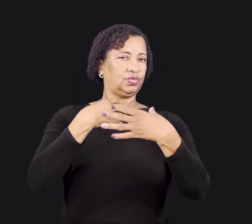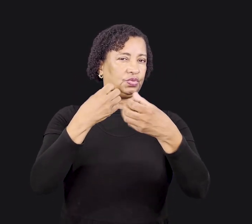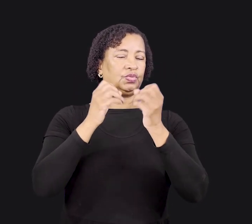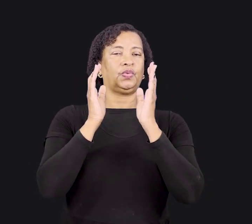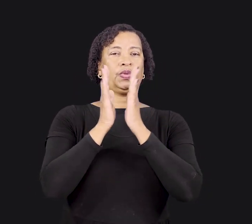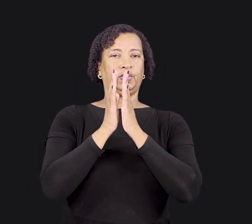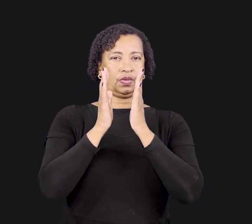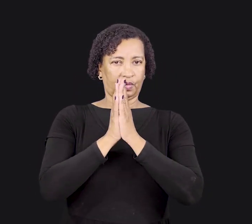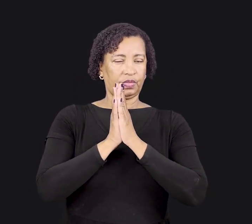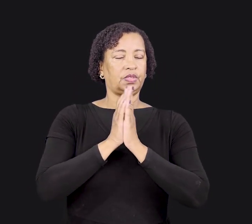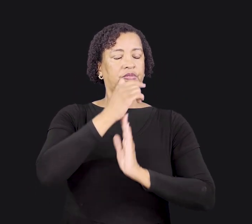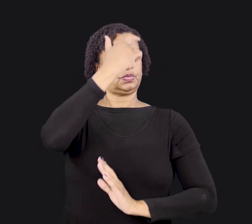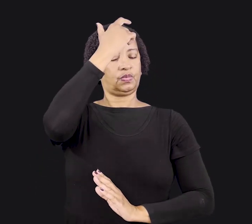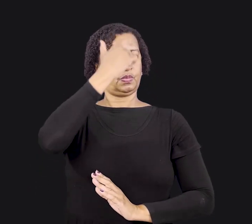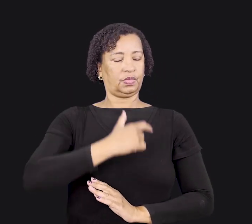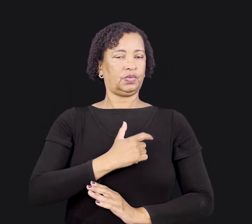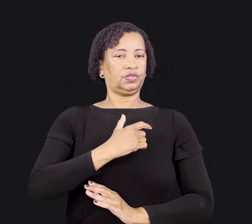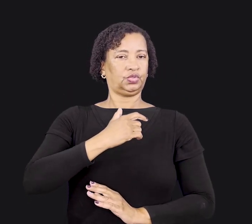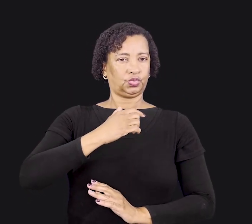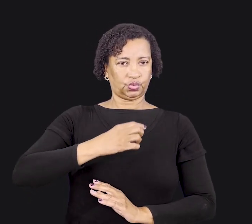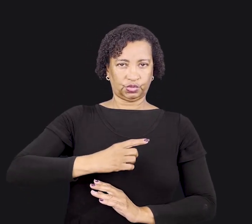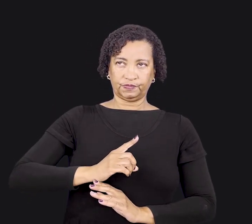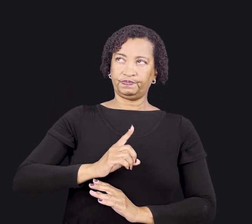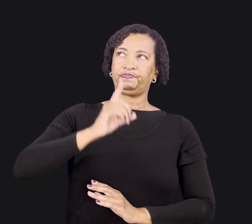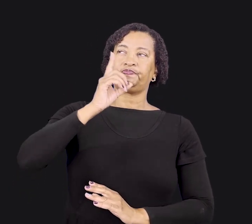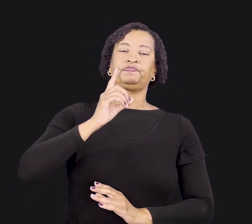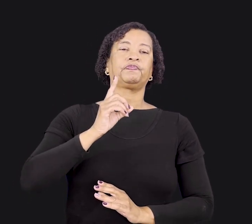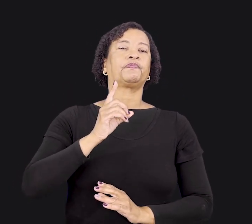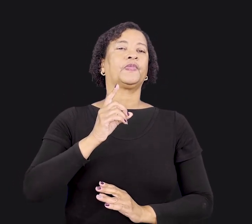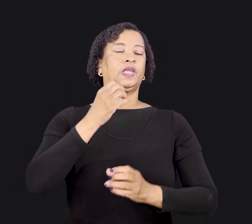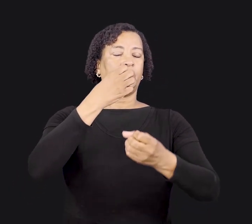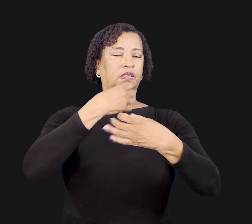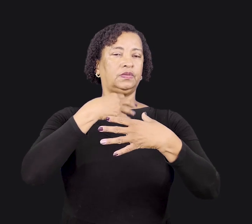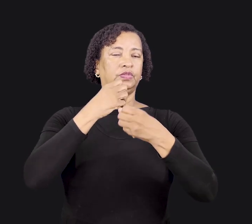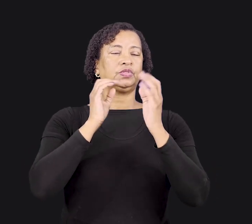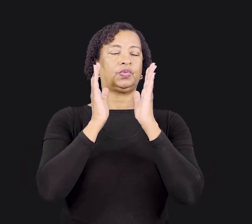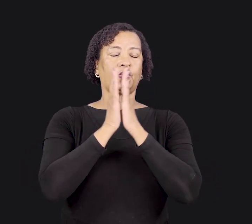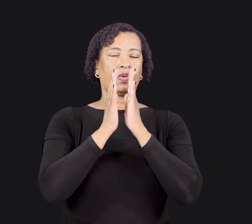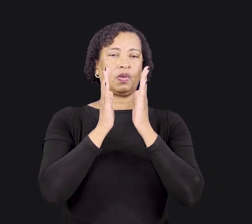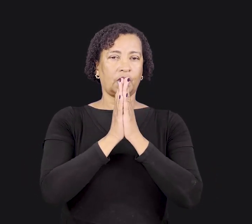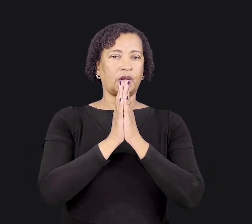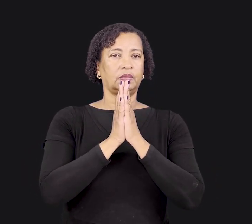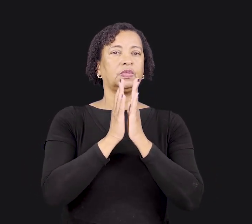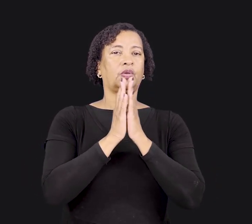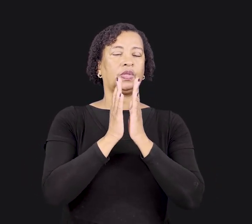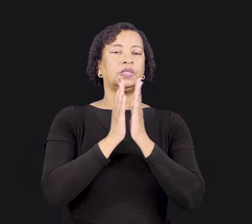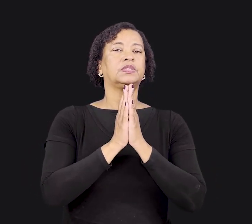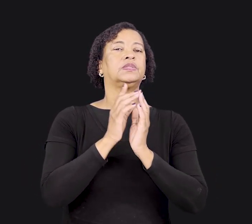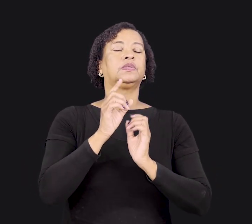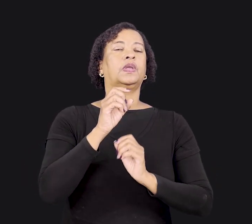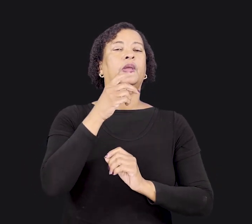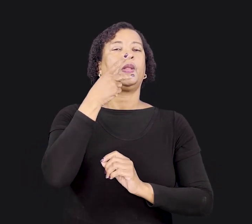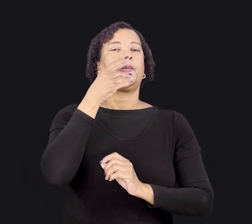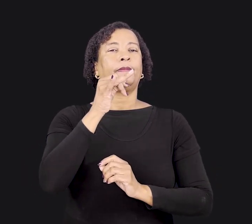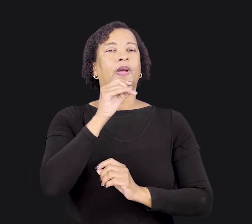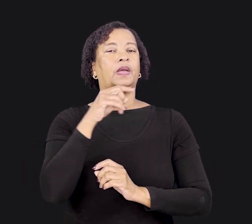que a oração é uma atitude vertical, Ele nos ensinou a orar a oração que chamamos de oração do Pai Nosso.